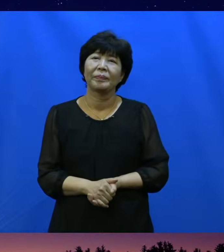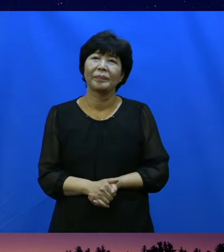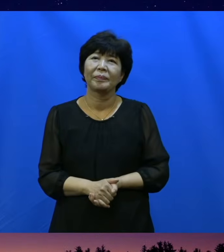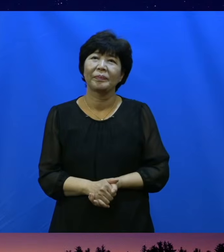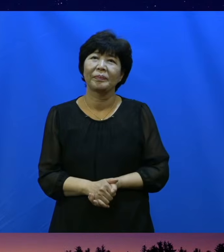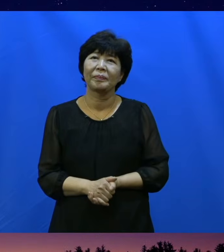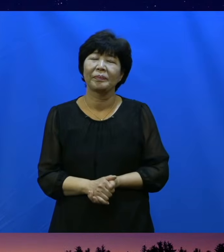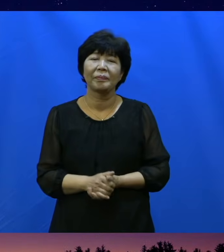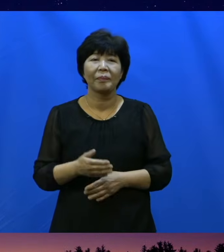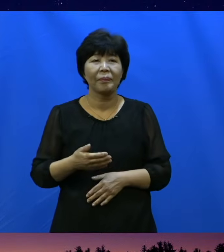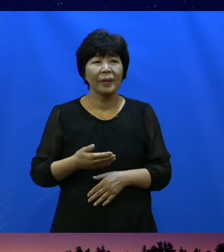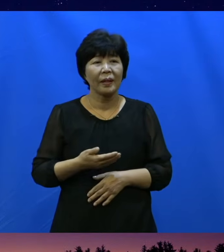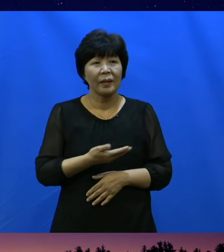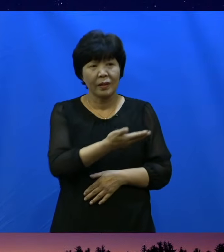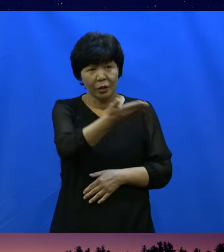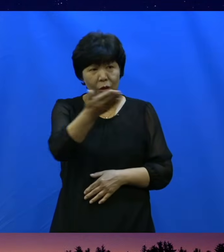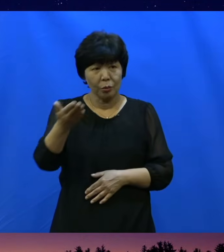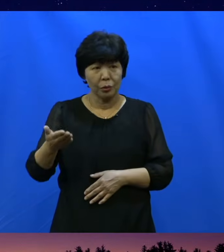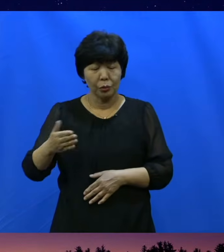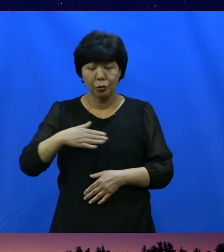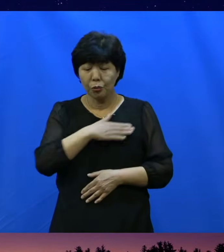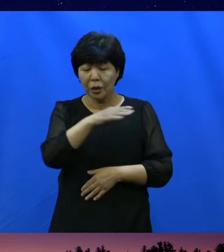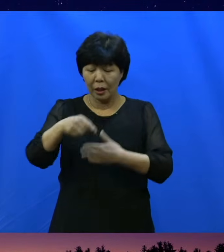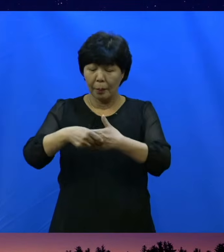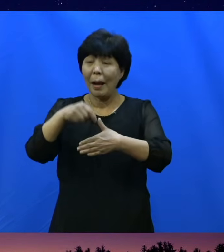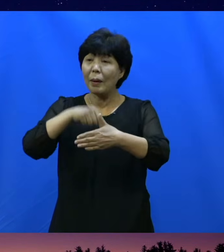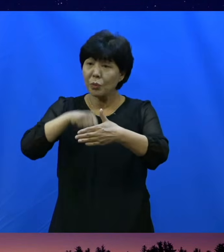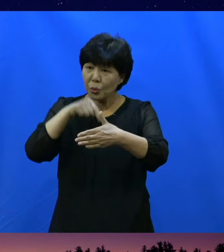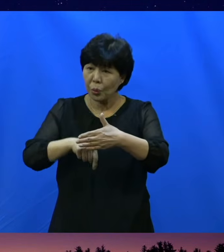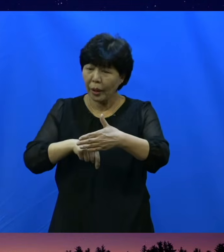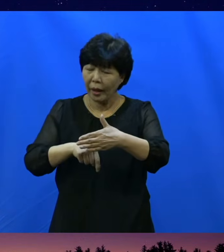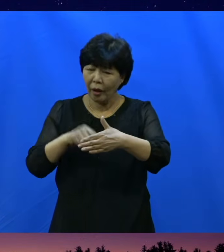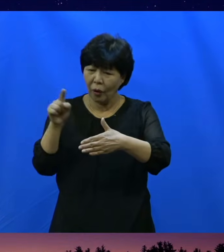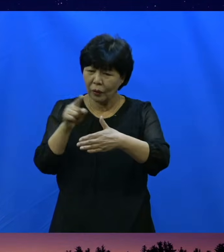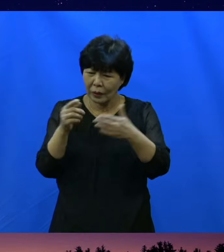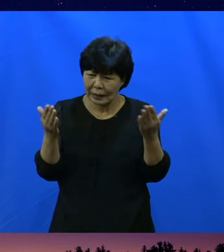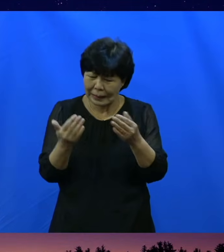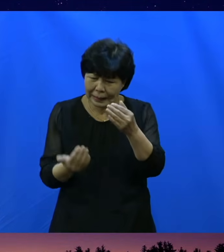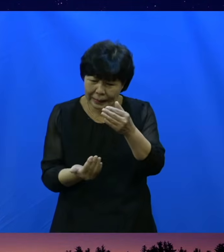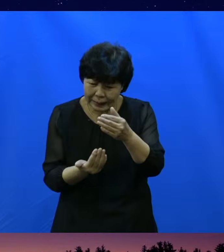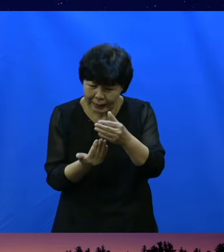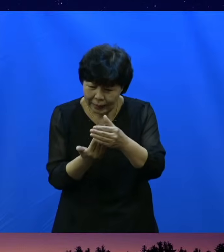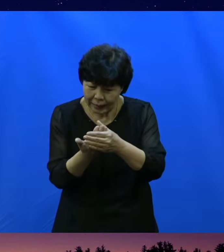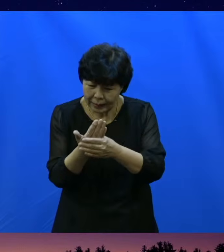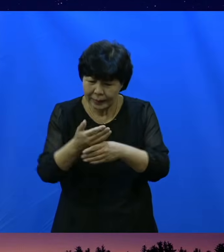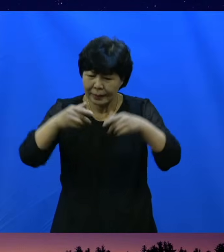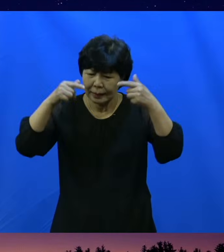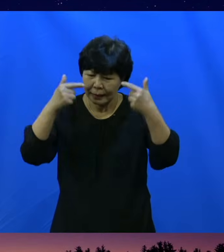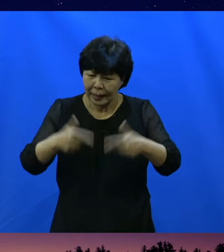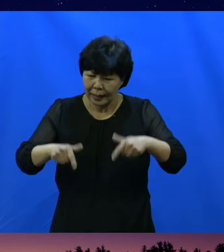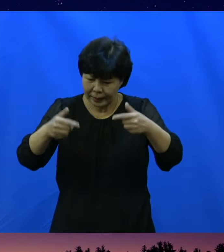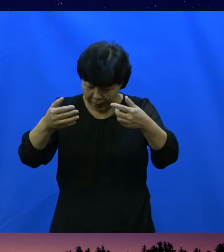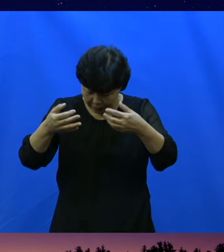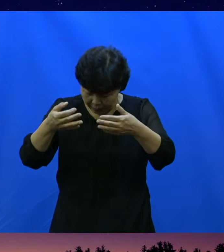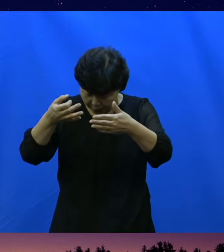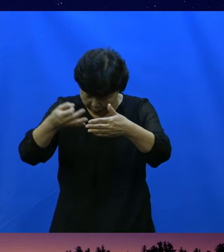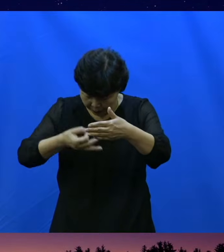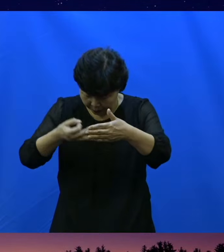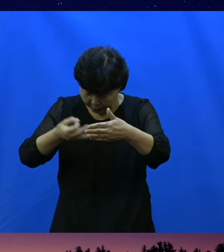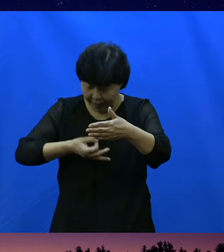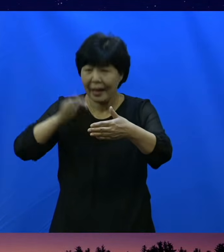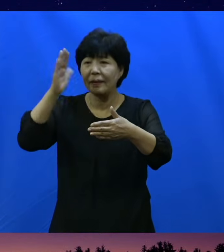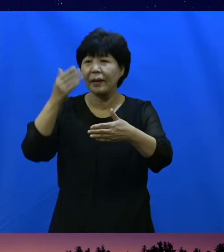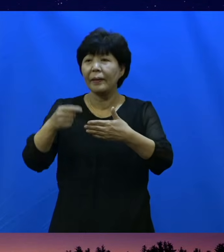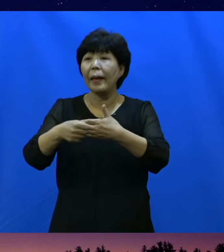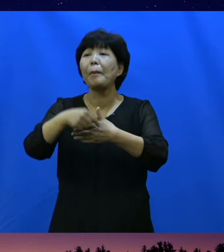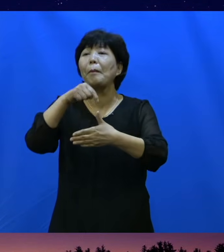그러므로 여러분, 우리의 내면 안에 어떤 일이 일어나고 있는가를 늘 주시해야 돼요. 우리의 마음